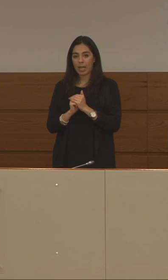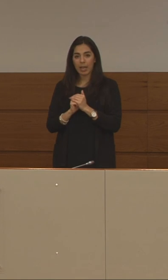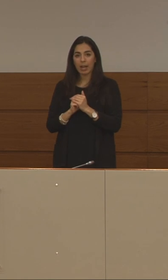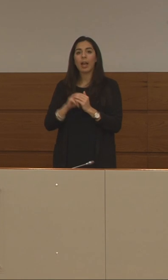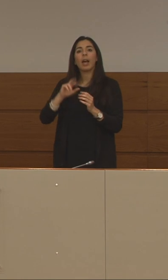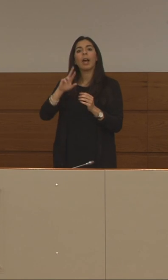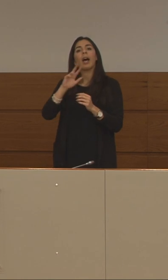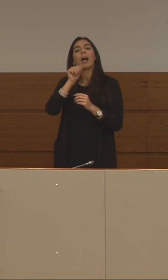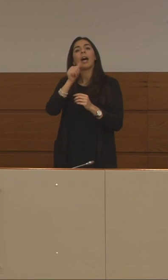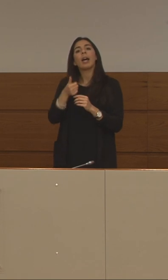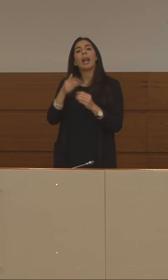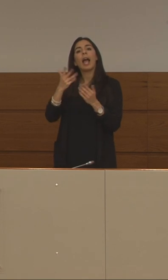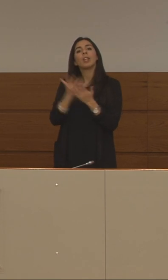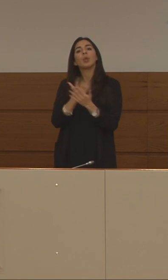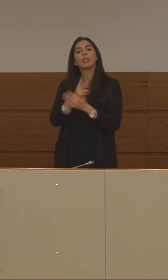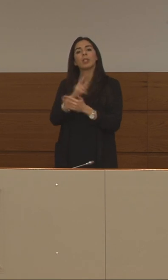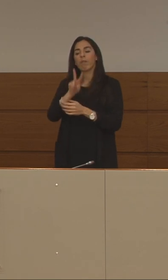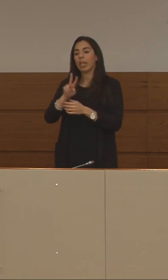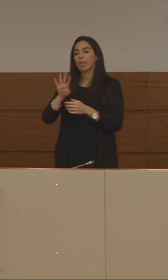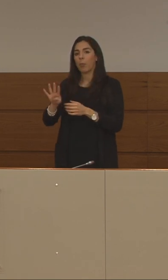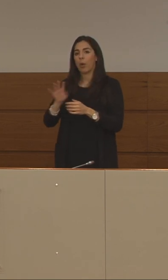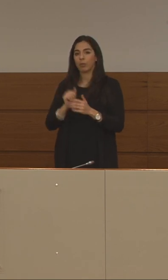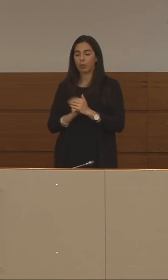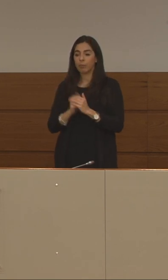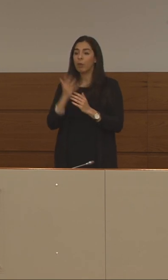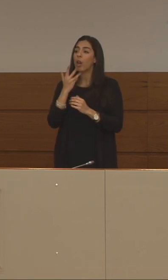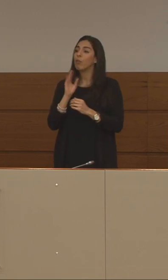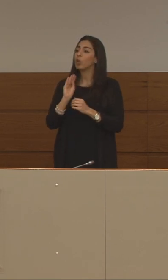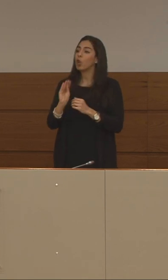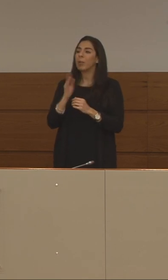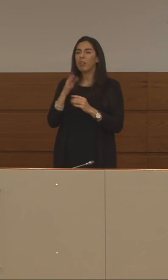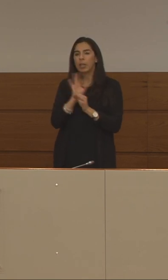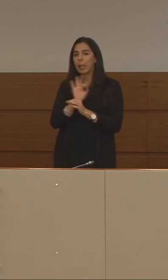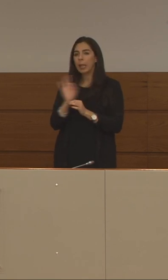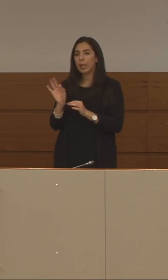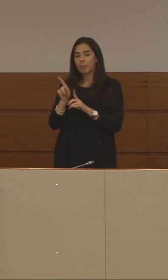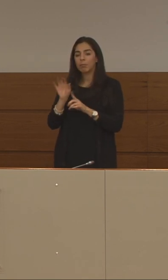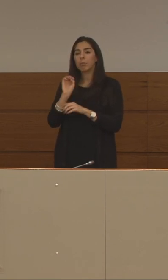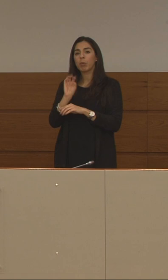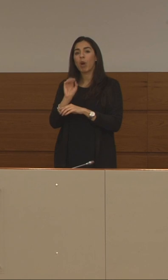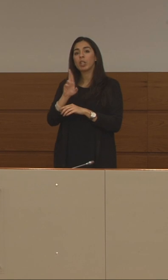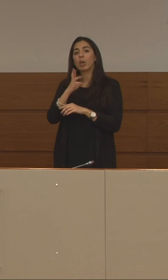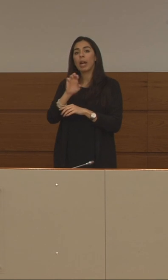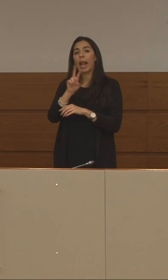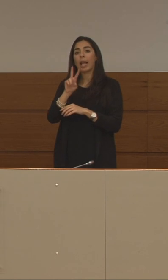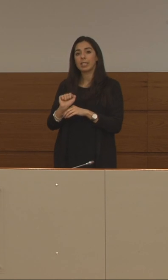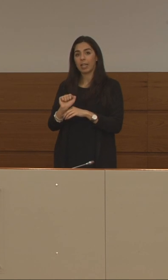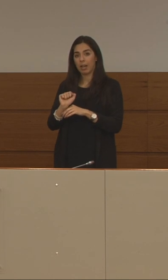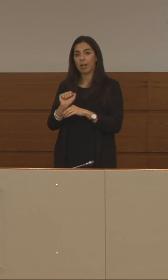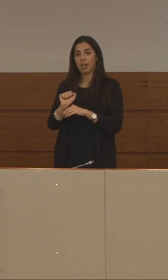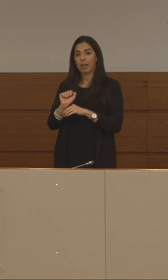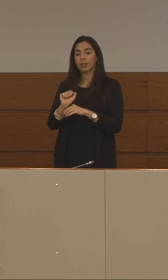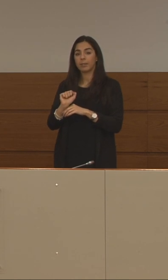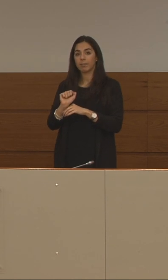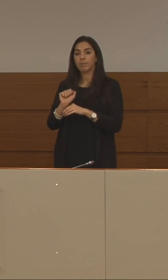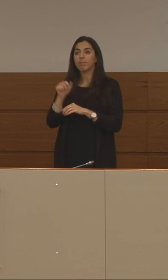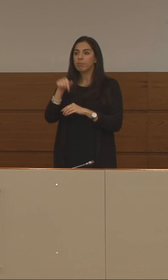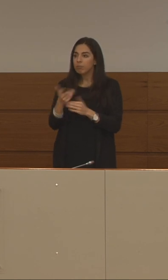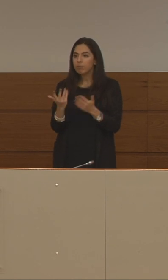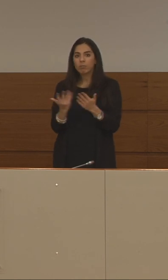news 24 vorrei fare una domanda forse più mirato al professorezza perché è uscito adesso la notizia